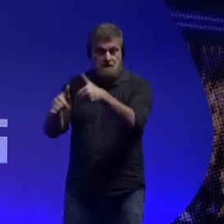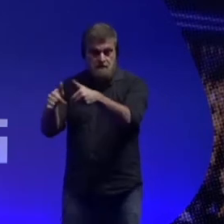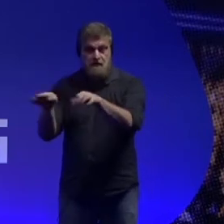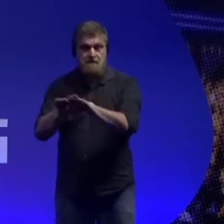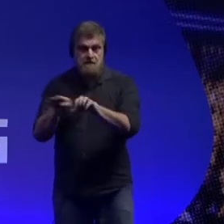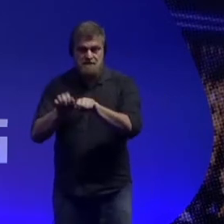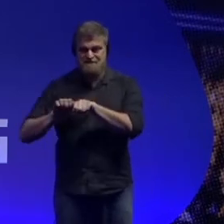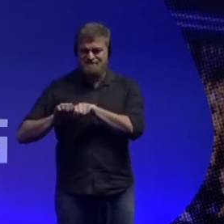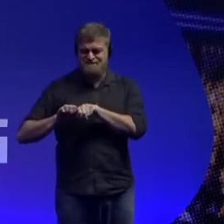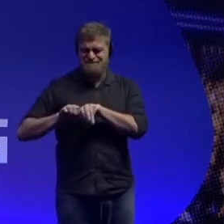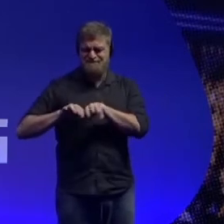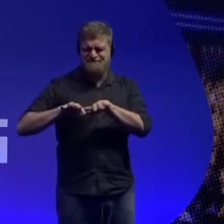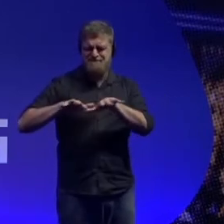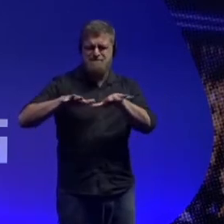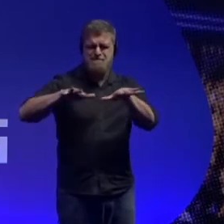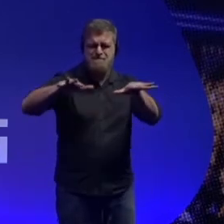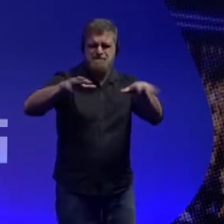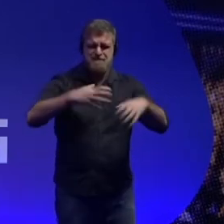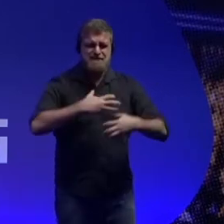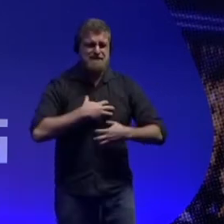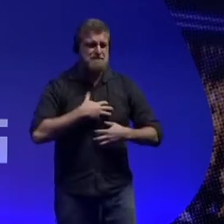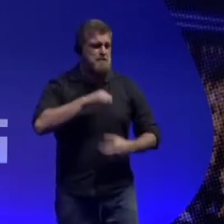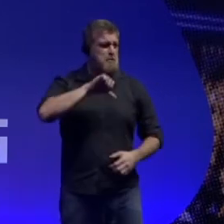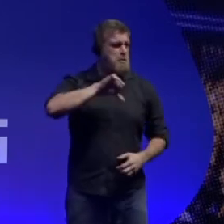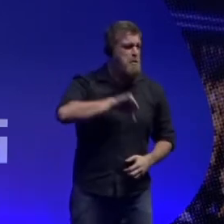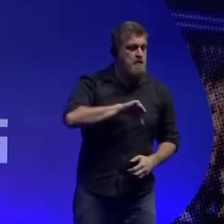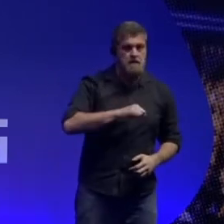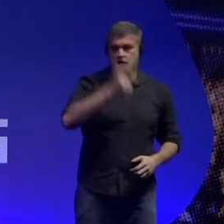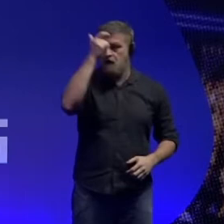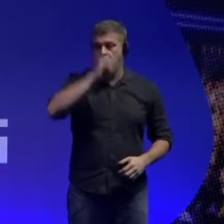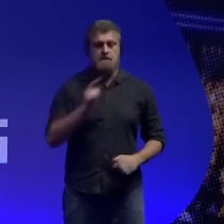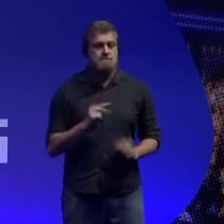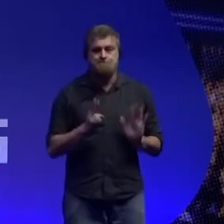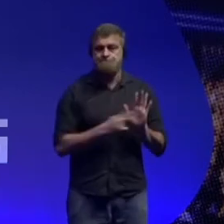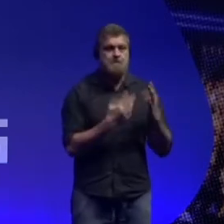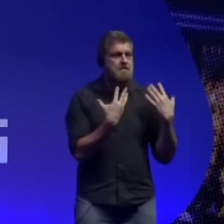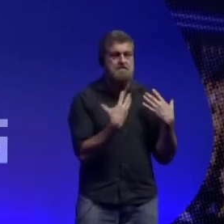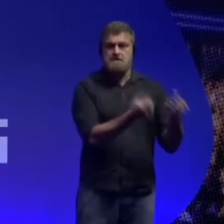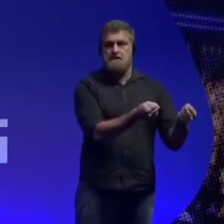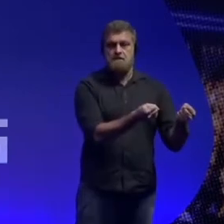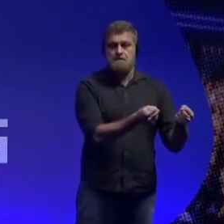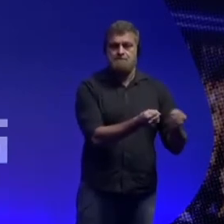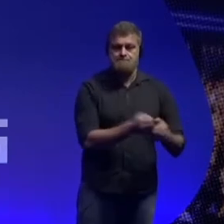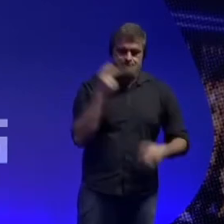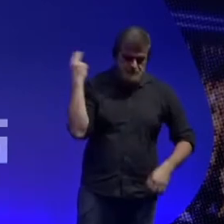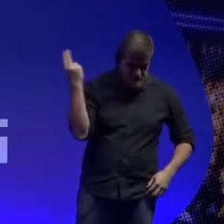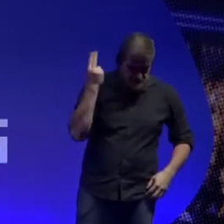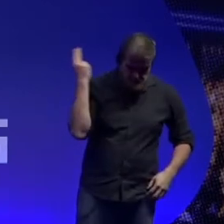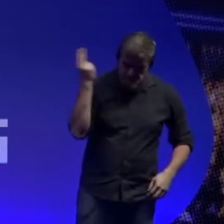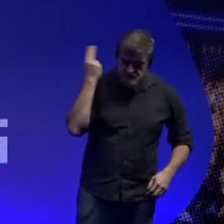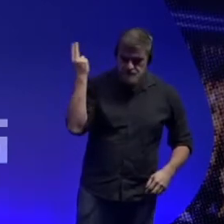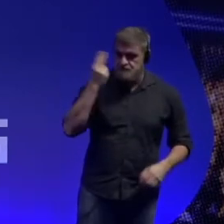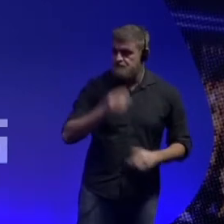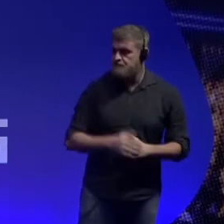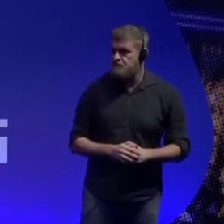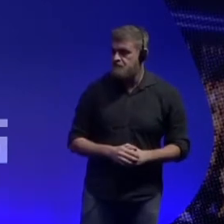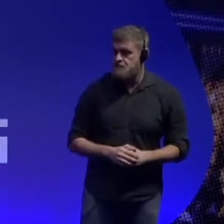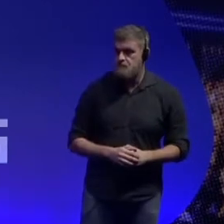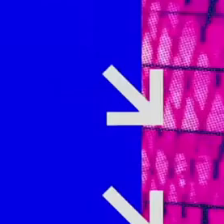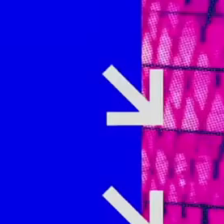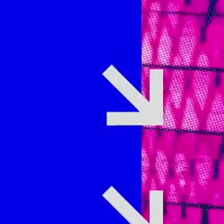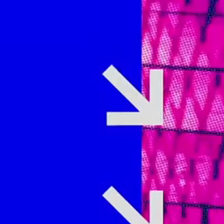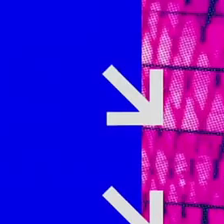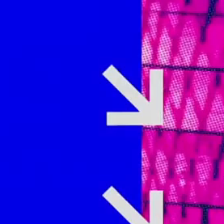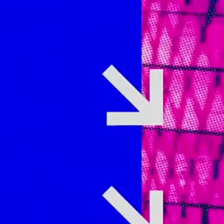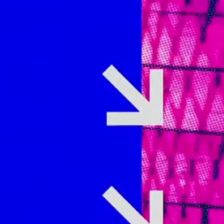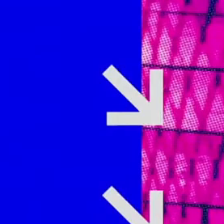dali. E eu sou inconformado, gente, eu não me conformo com esse estado. Se eu fizesse essa pergunta